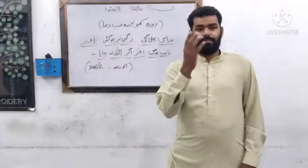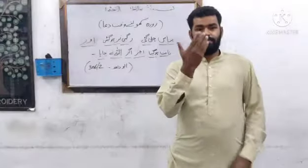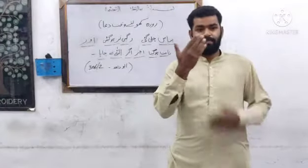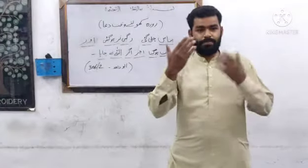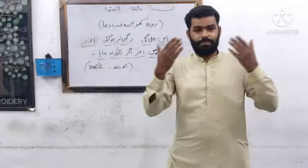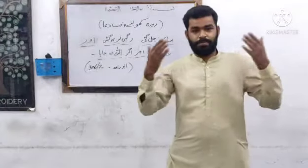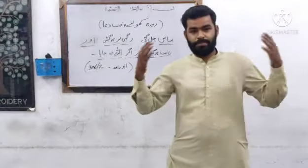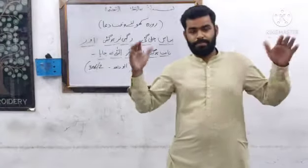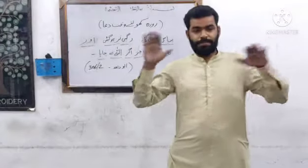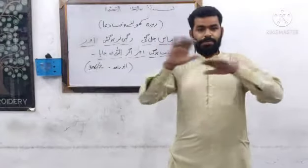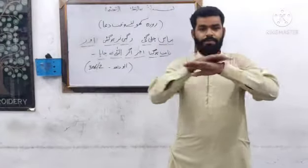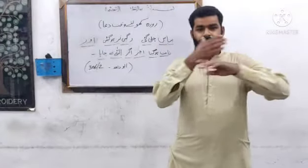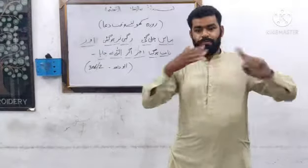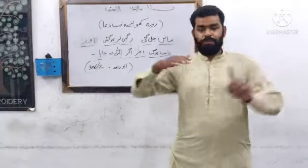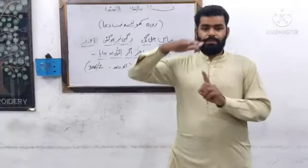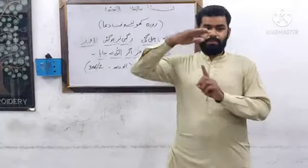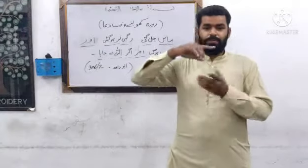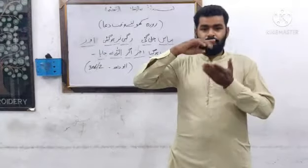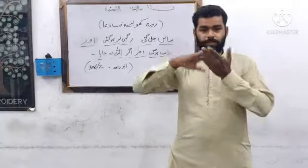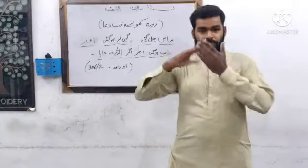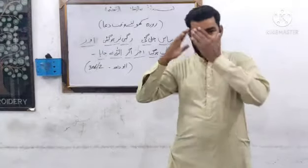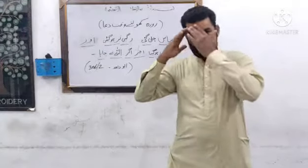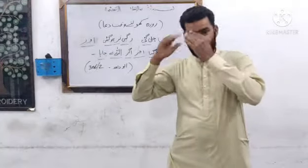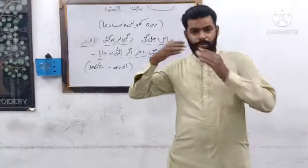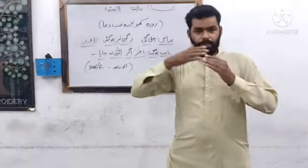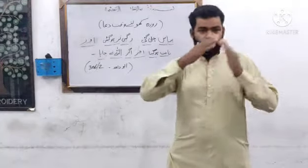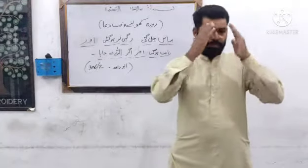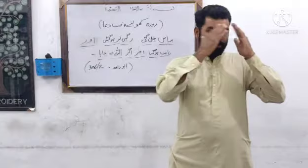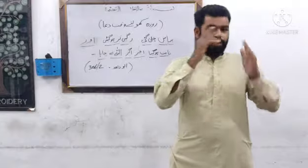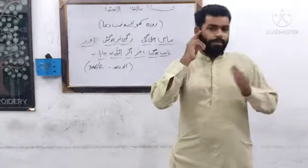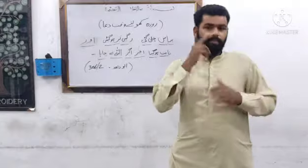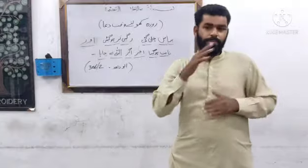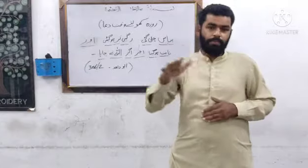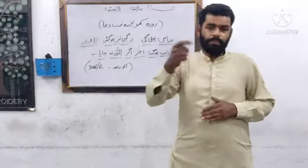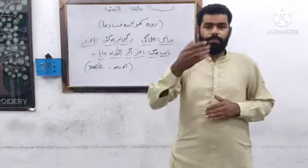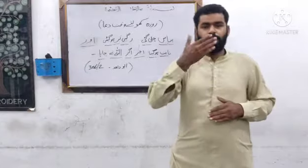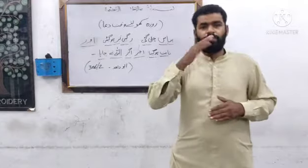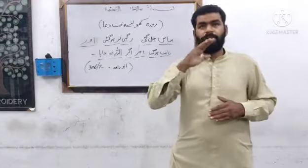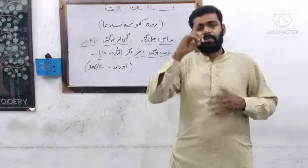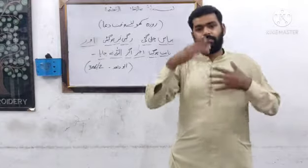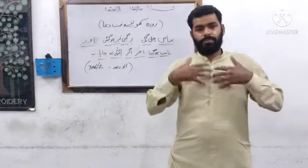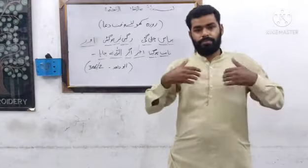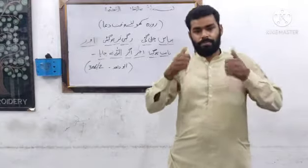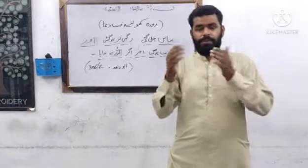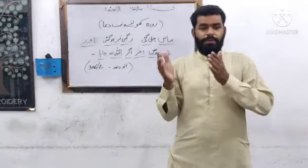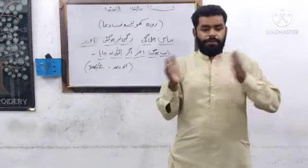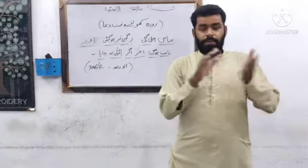अल्लाह के नाम के साथ जो बहुत बड़ा मेहरबान निहायत रहमान हज़रत मोहम्मद सल्लल्लाहु अलैहि वसल्लम पर दुरूद व सलाम तमाम अस्सलाम